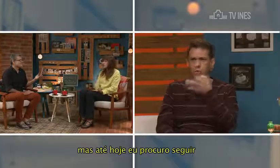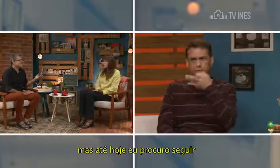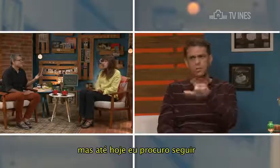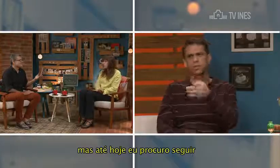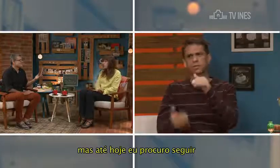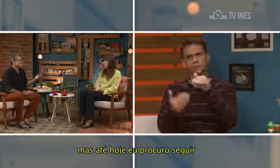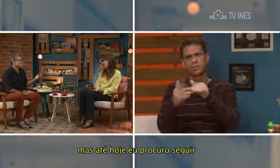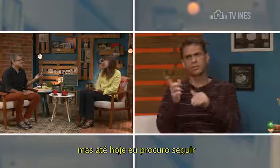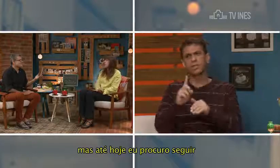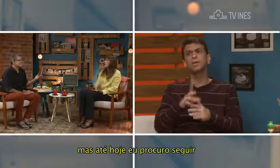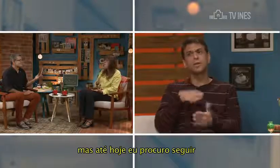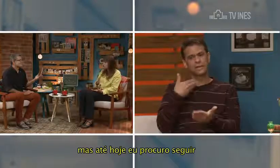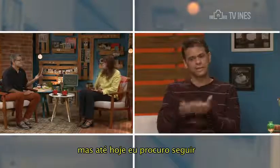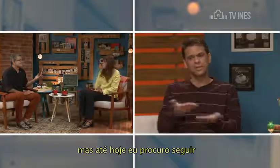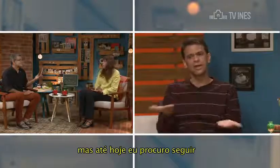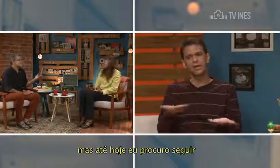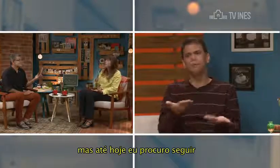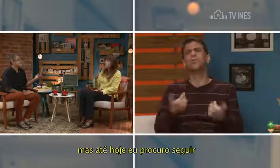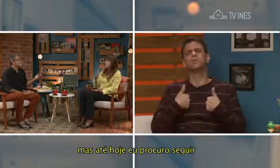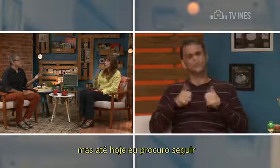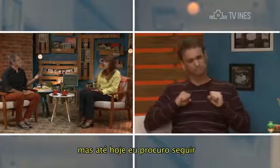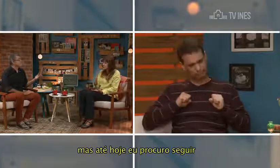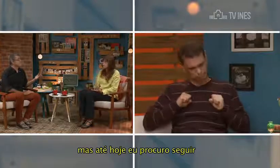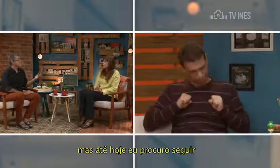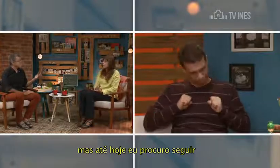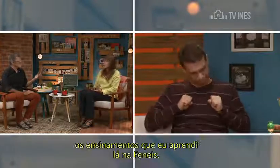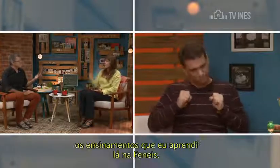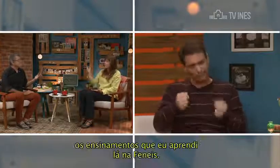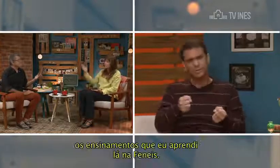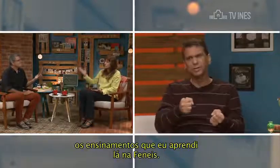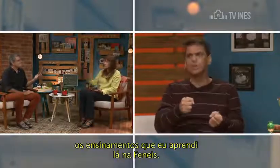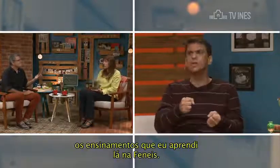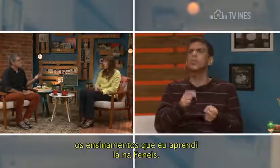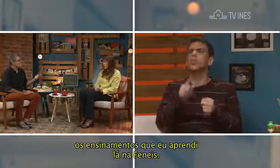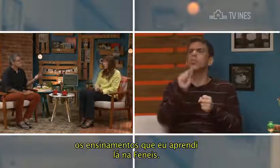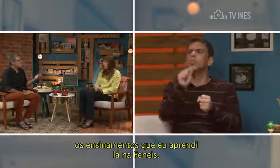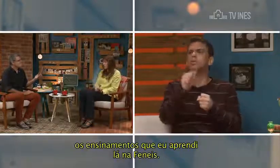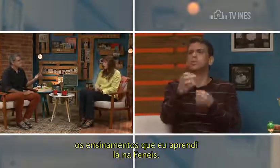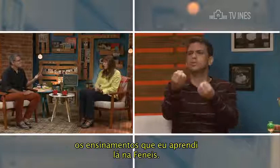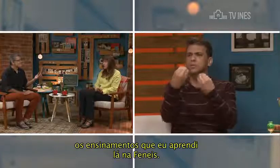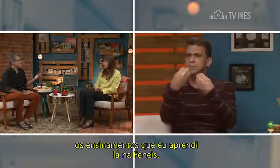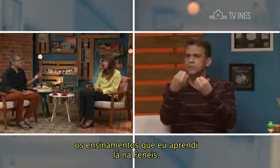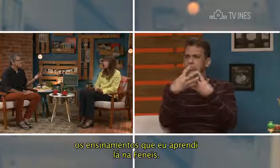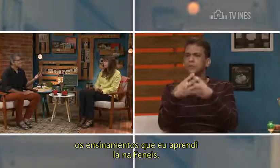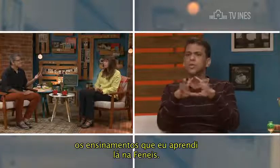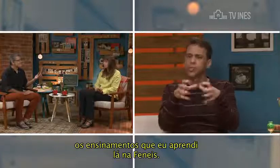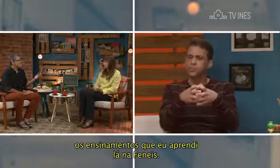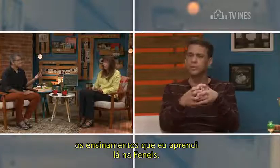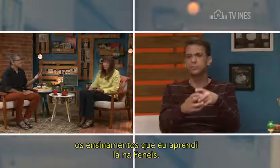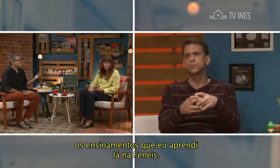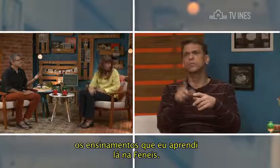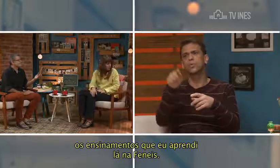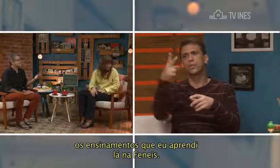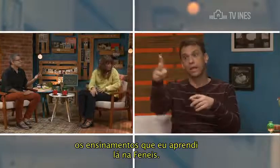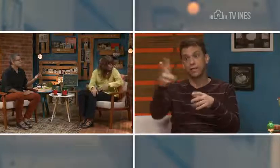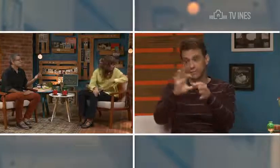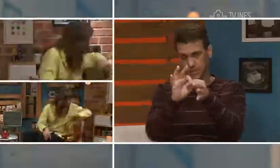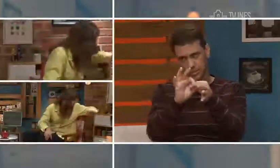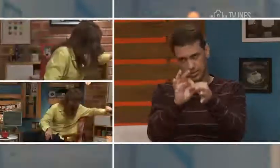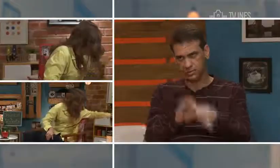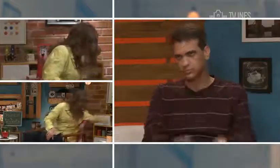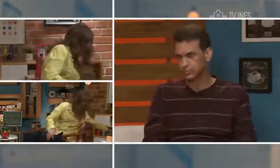opiniões, mas até hoje eu procuro seguir os ensinamentos que eu aprendi lá, na